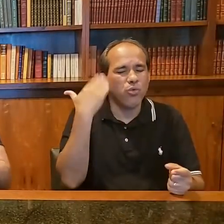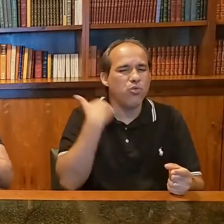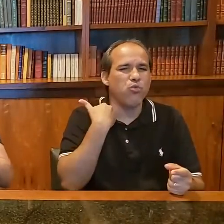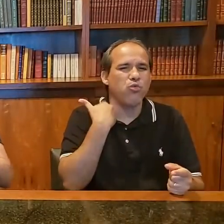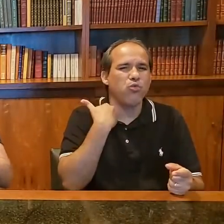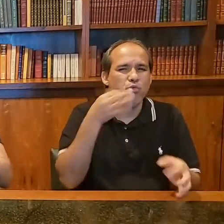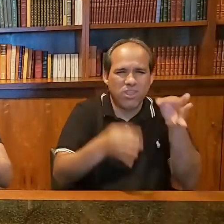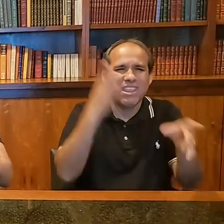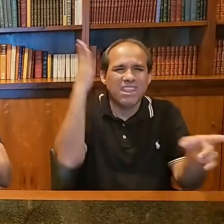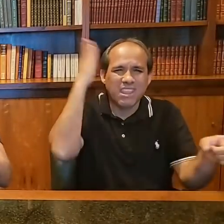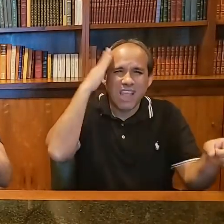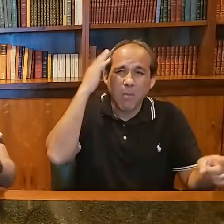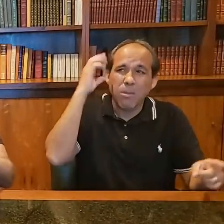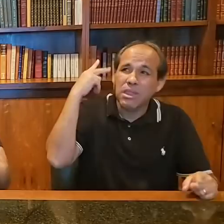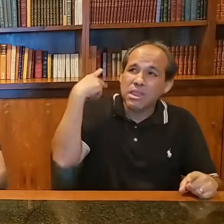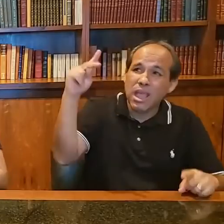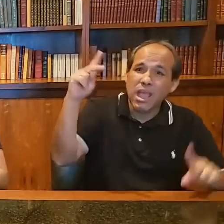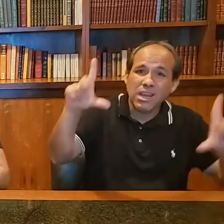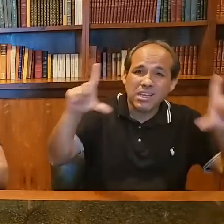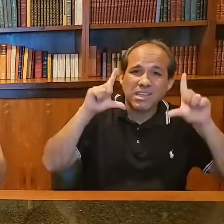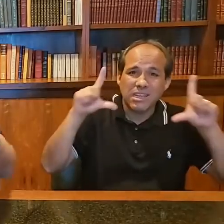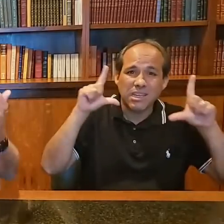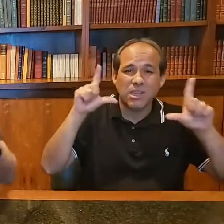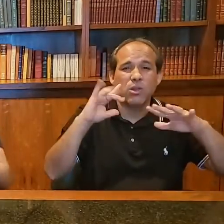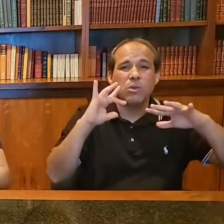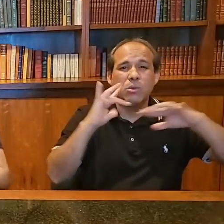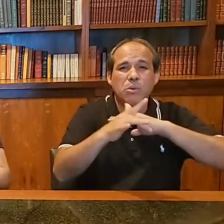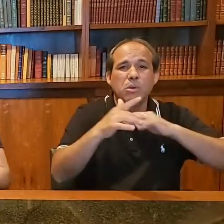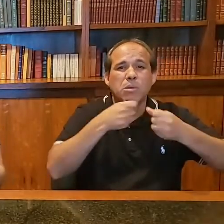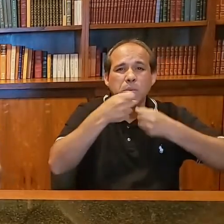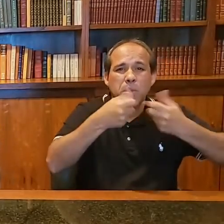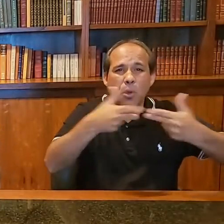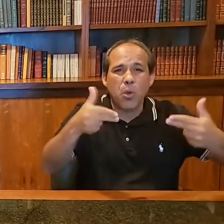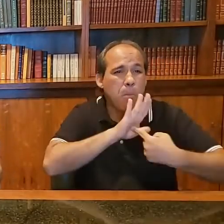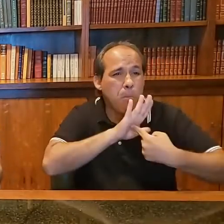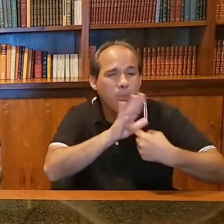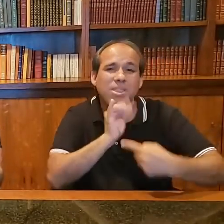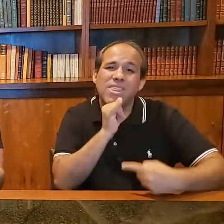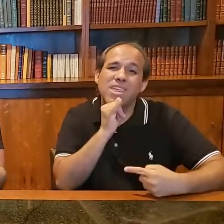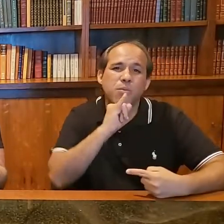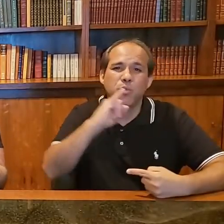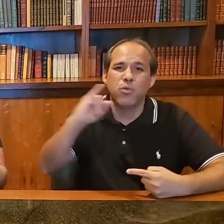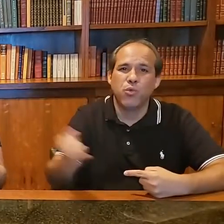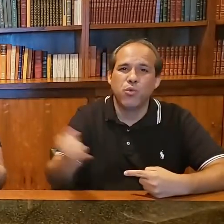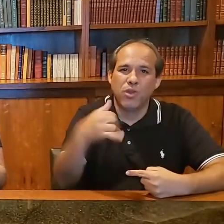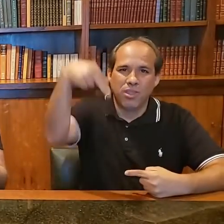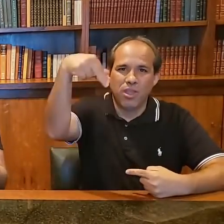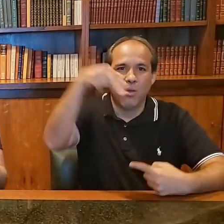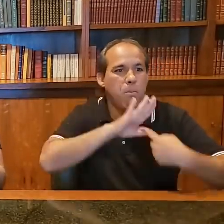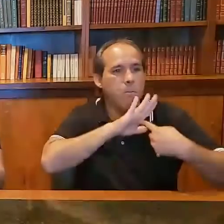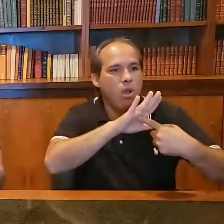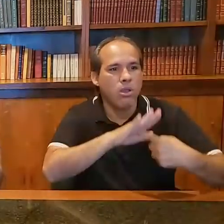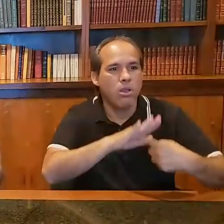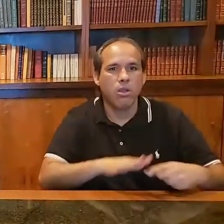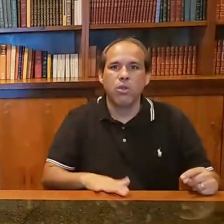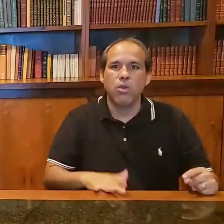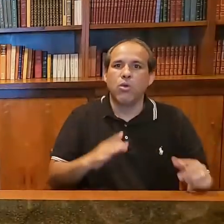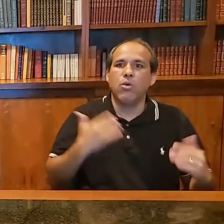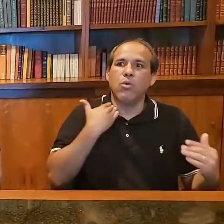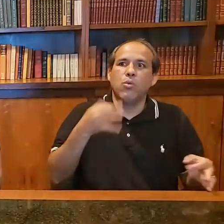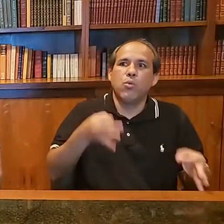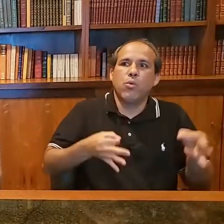imprensa mostra, né? O Jornal Nacional, tá? O juiz julga às vezes de